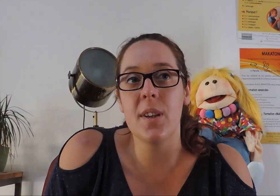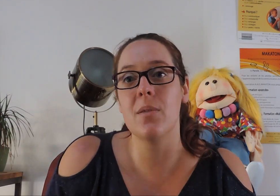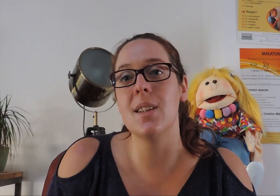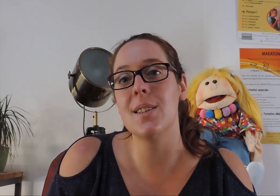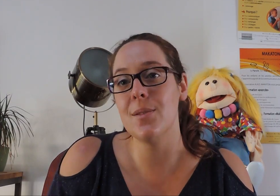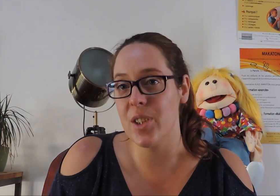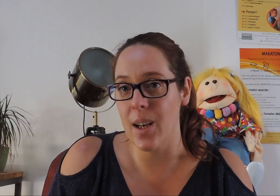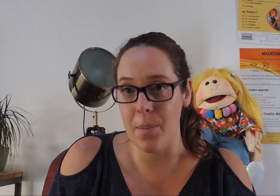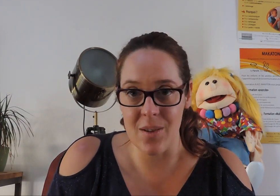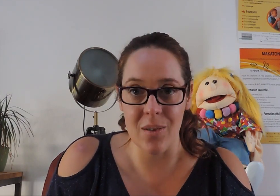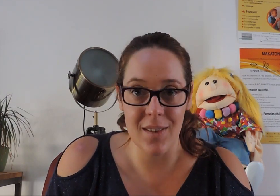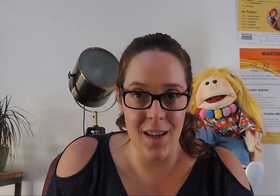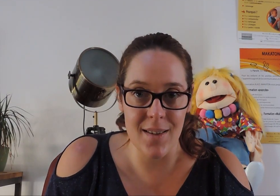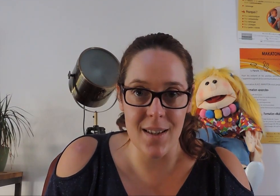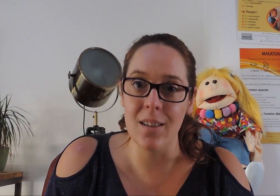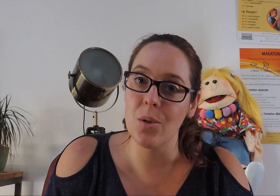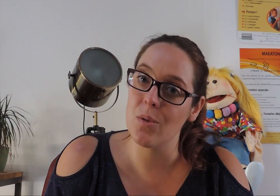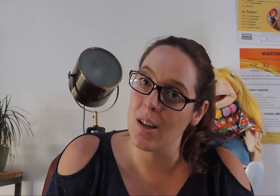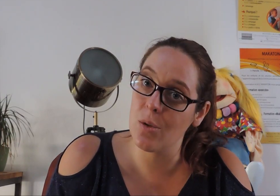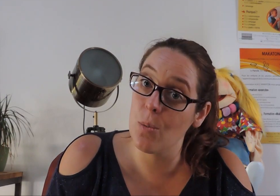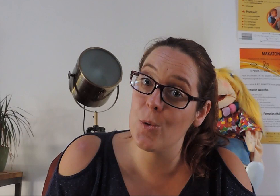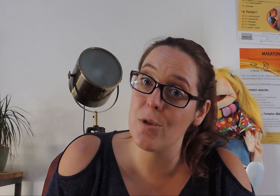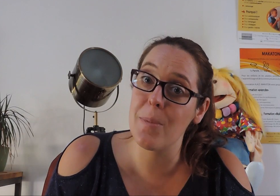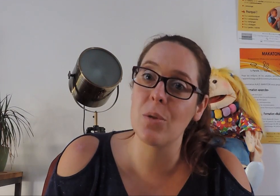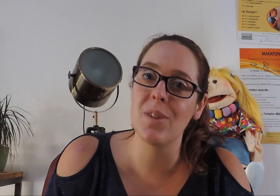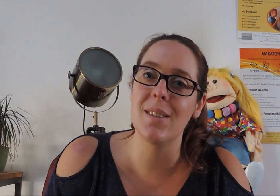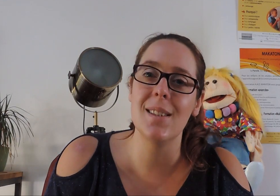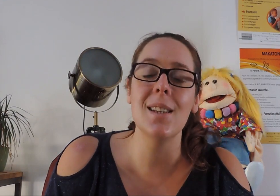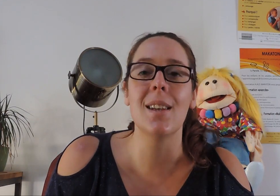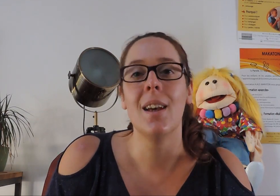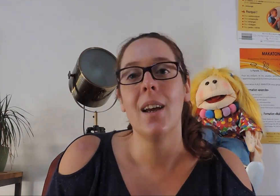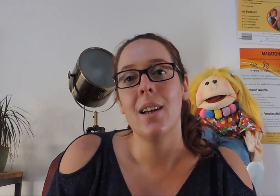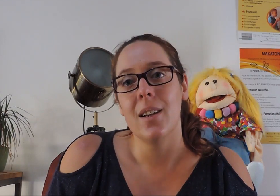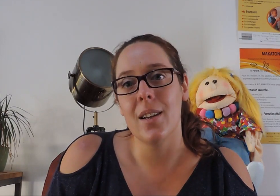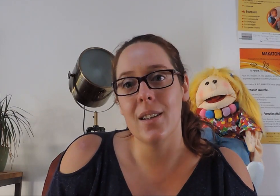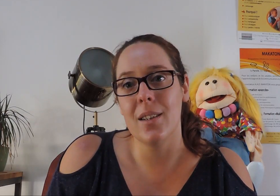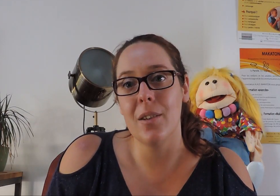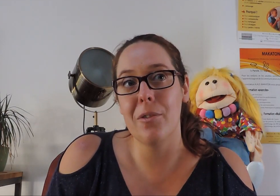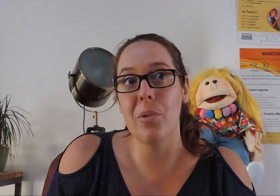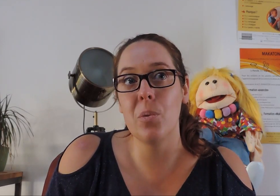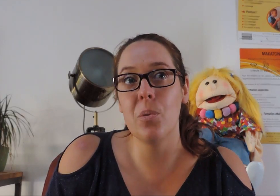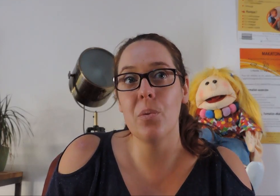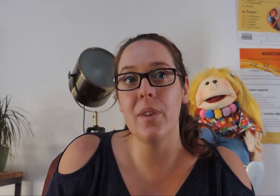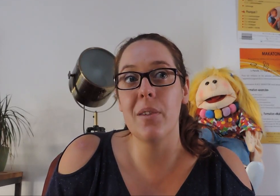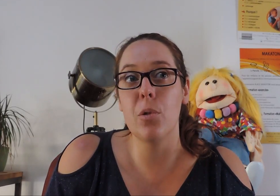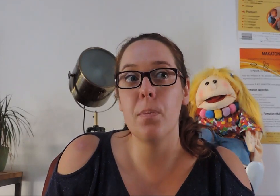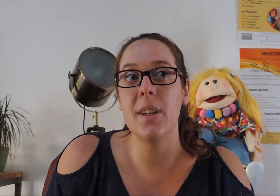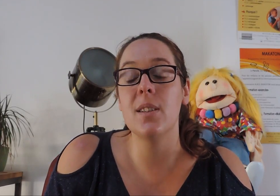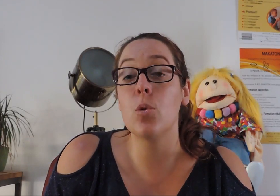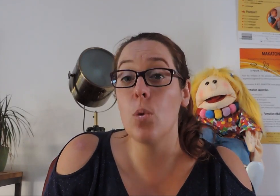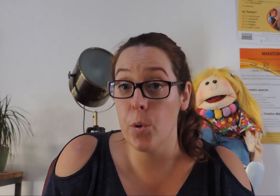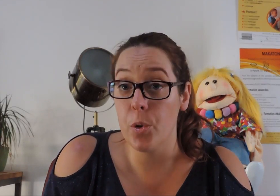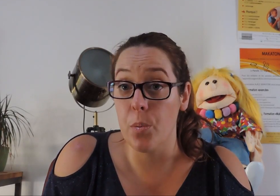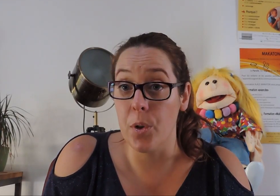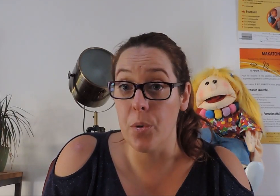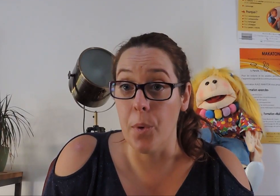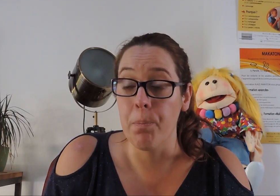représentatif chez les personnes TSA qui ont des troubles du spectre autistique vont développer des troubles du comportement